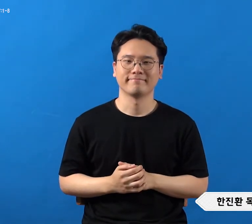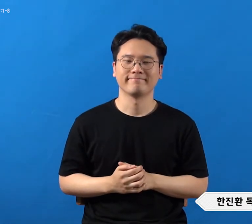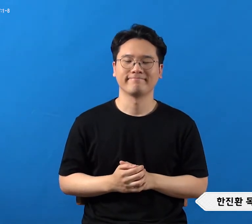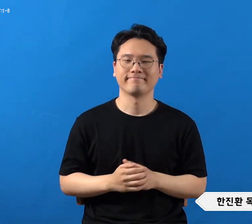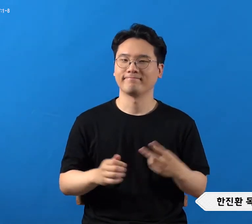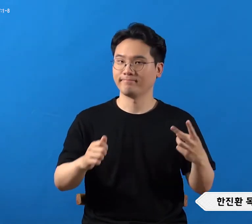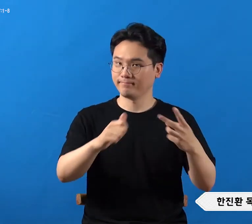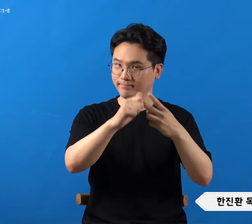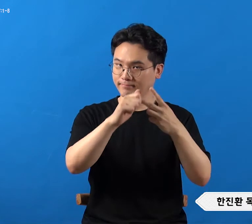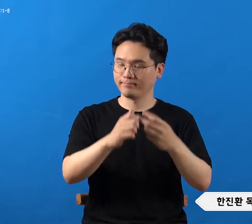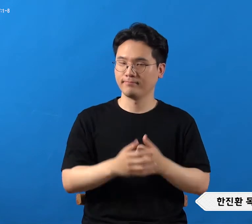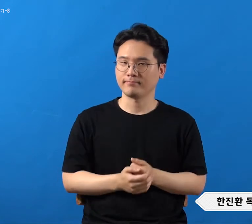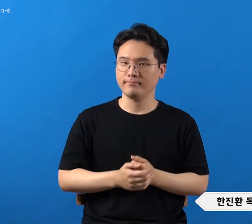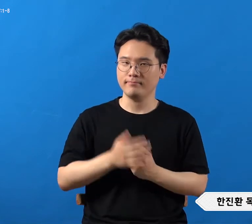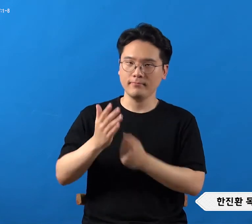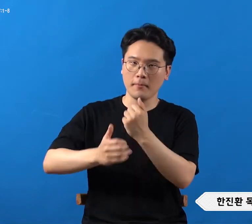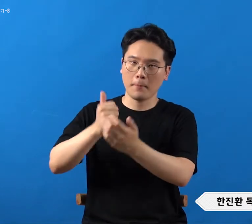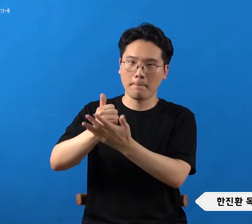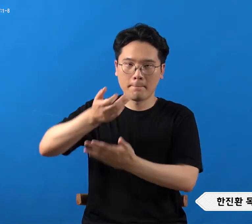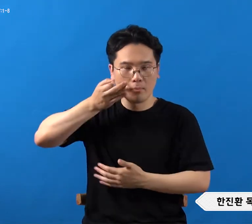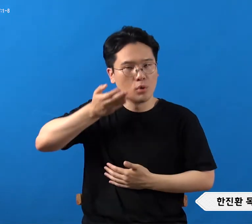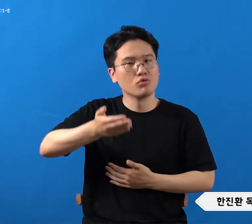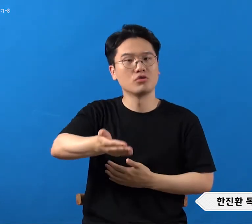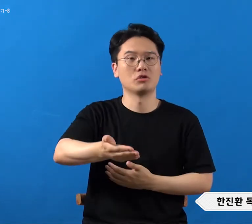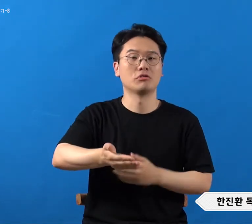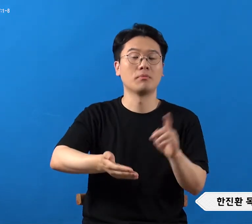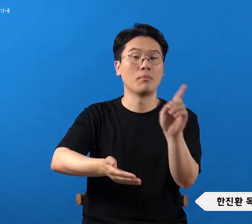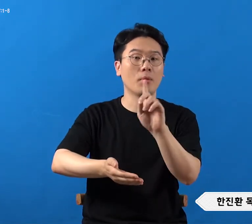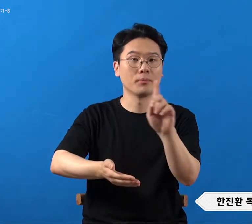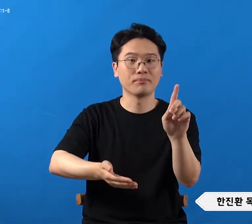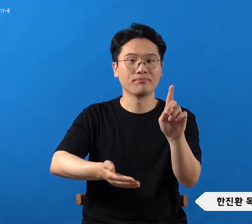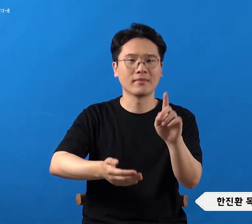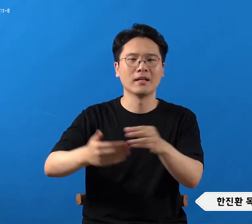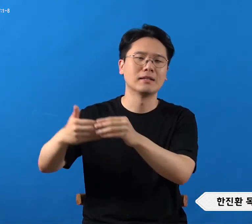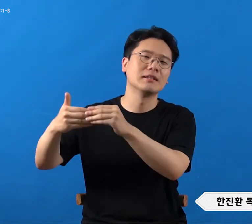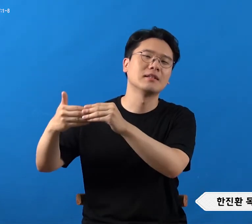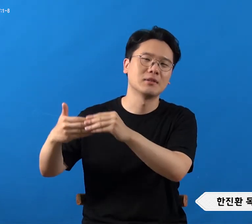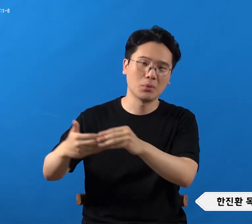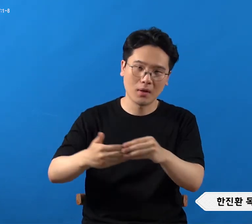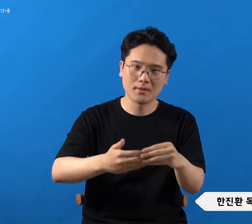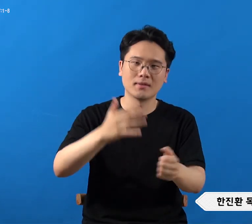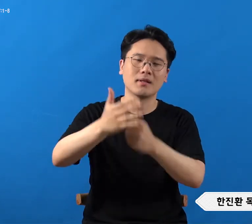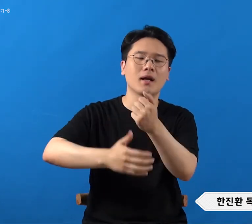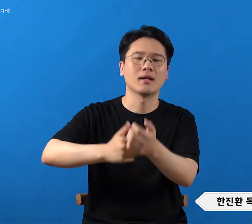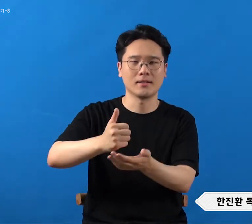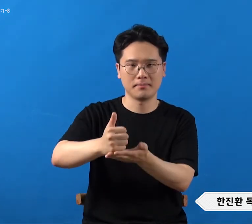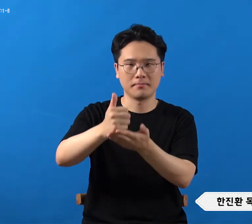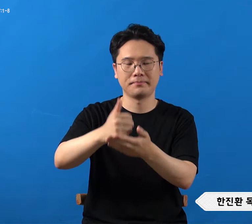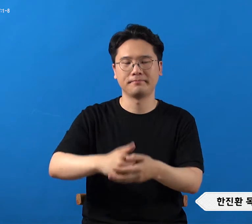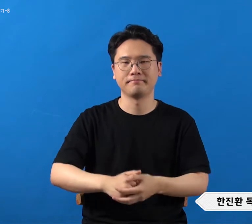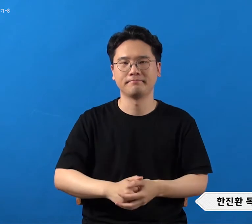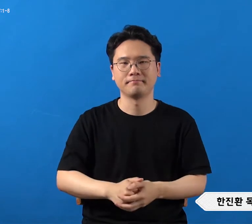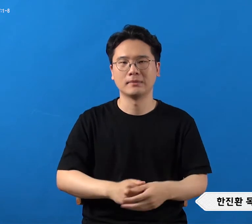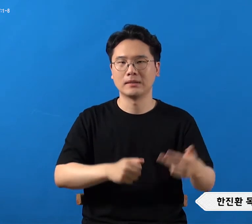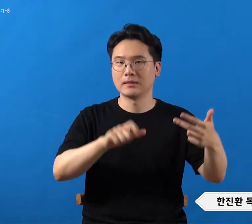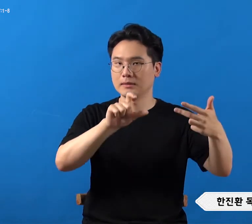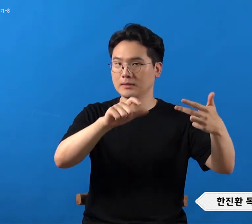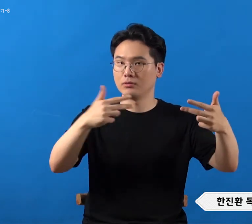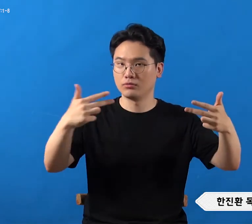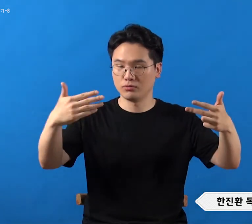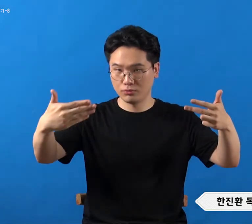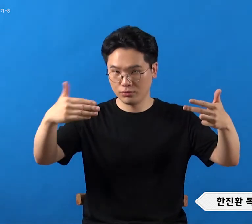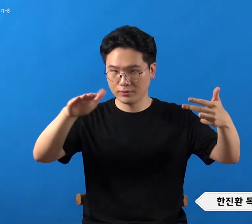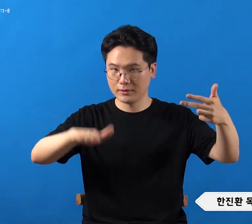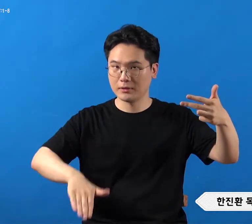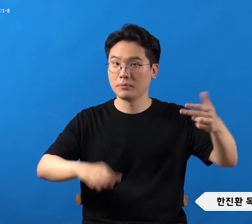두 번째로 하나님이 보여주신 것은 바로 인도하시는 하나님입니다. 7장 9절 이하에